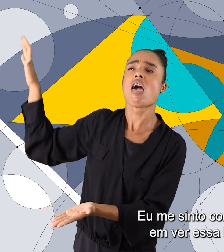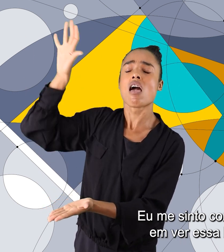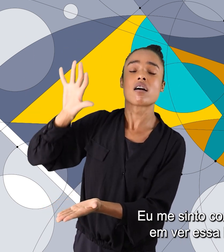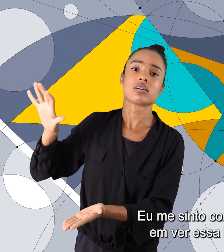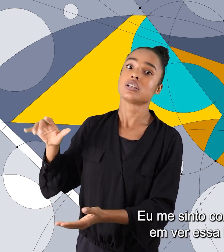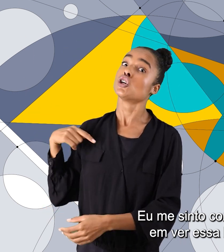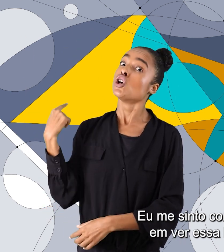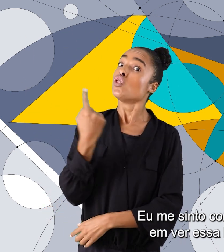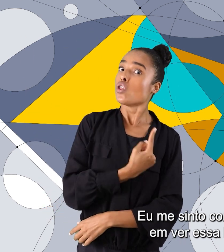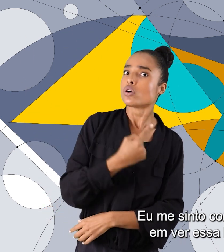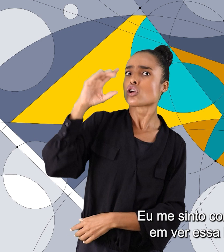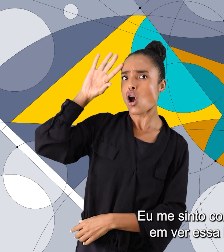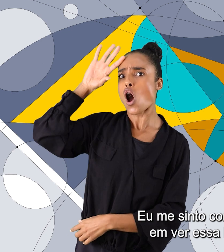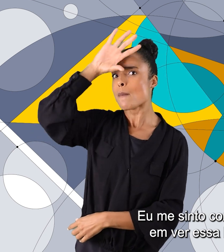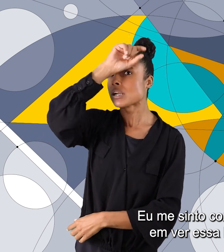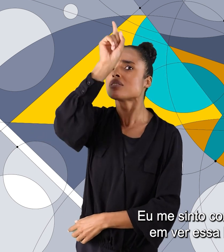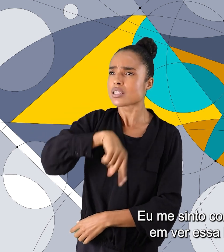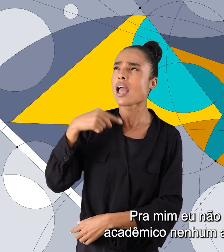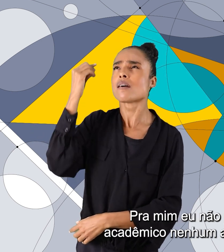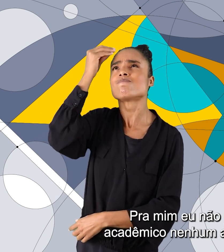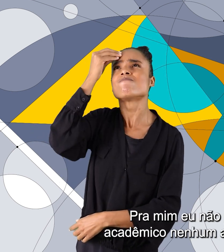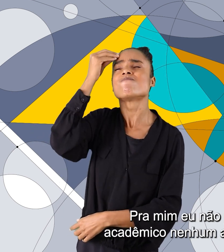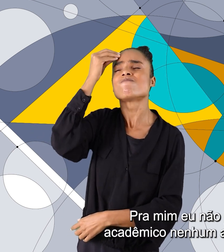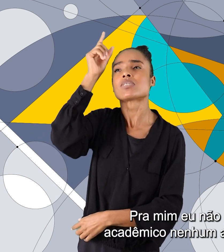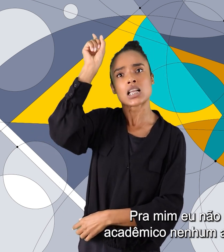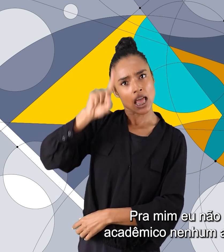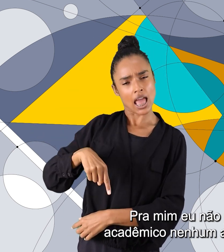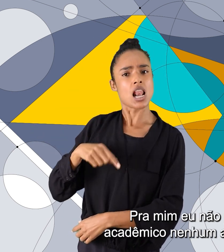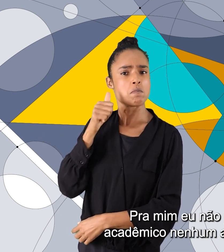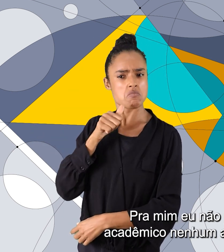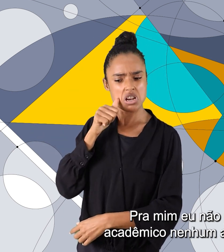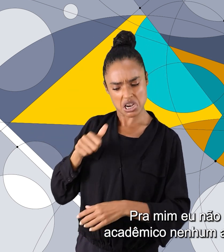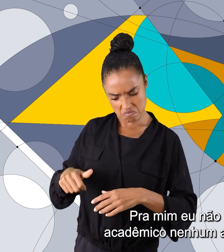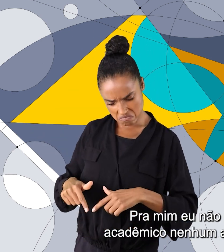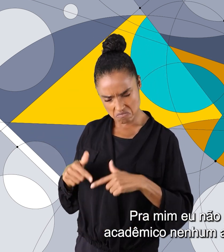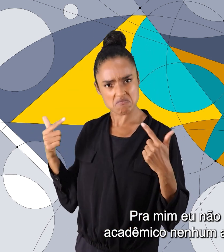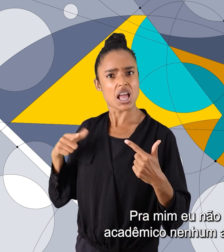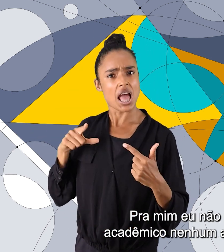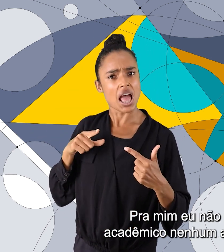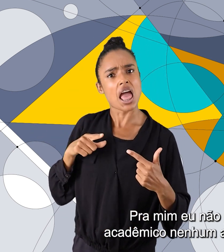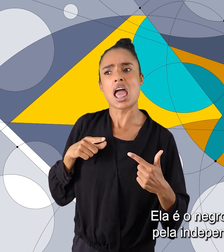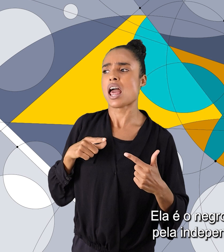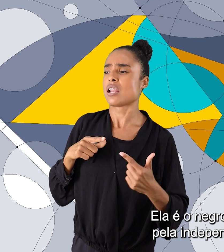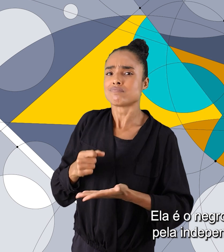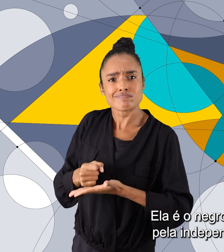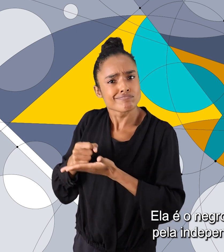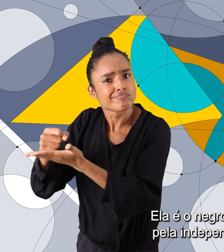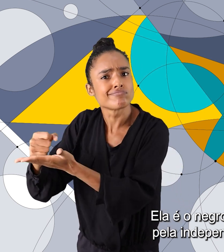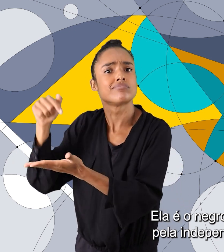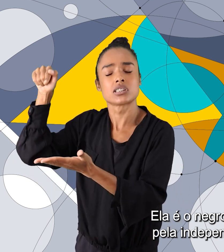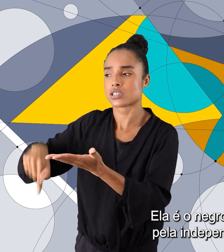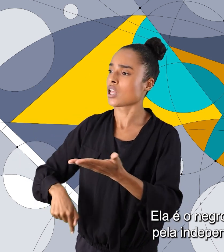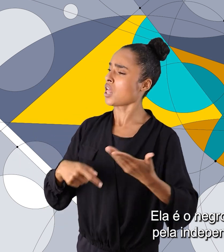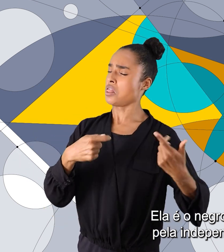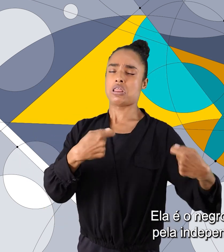memórias. Eu me sinto contemplada em ver essa heroína. Para mim, eu não preciso que acadêmico nenhum ache importante. Ela é